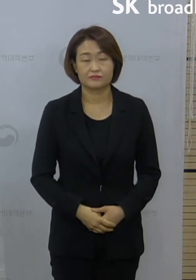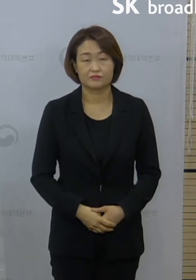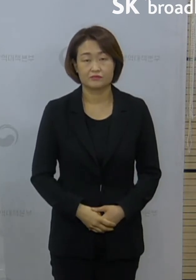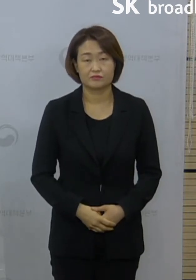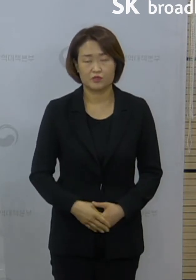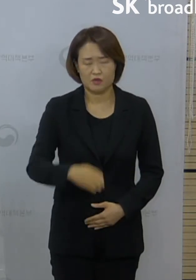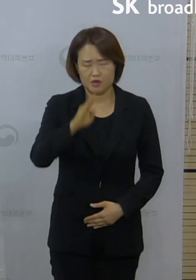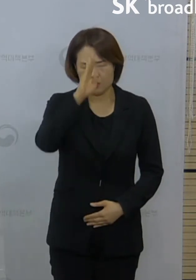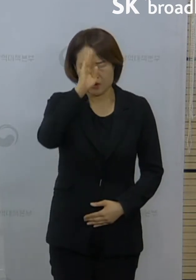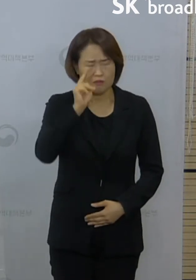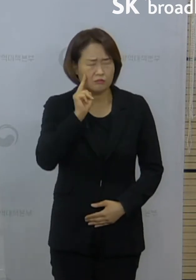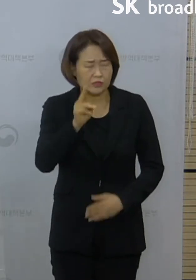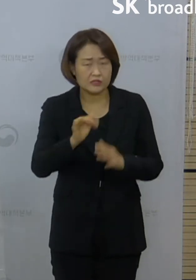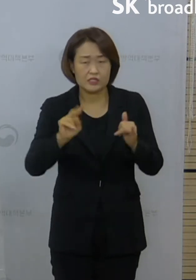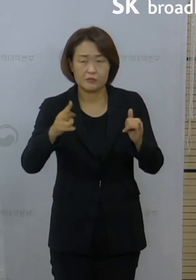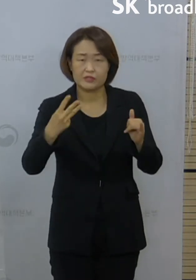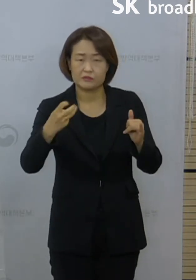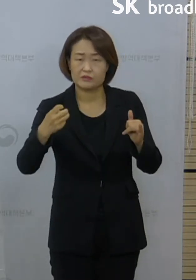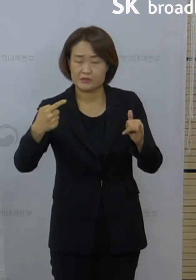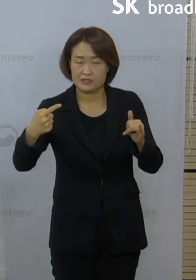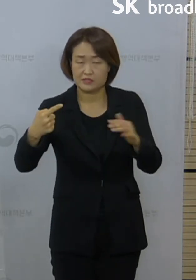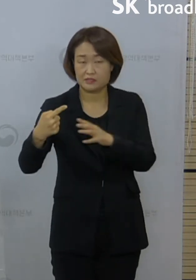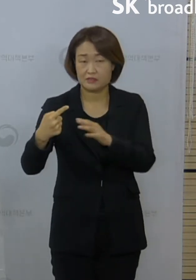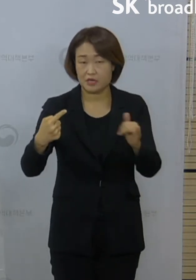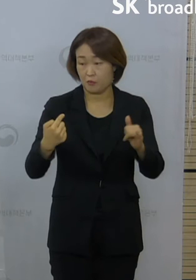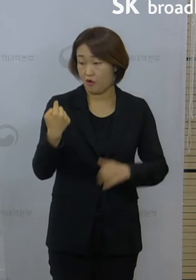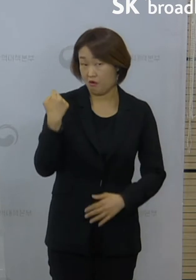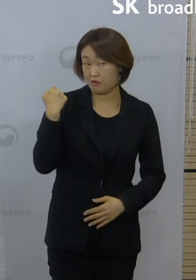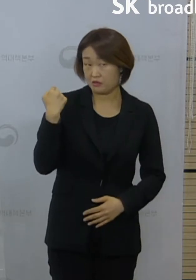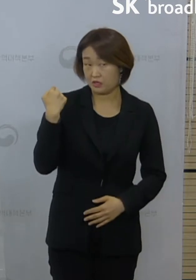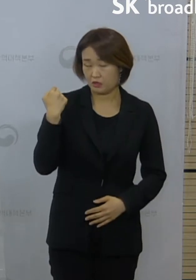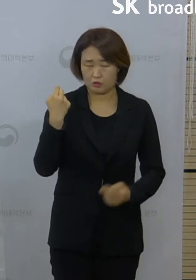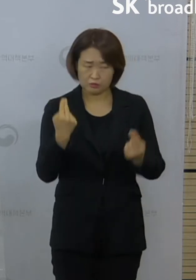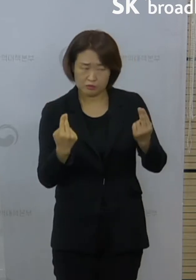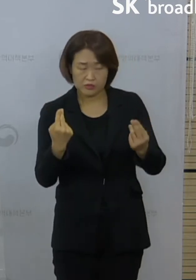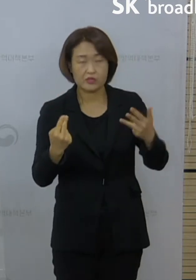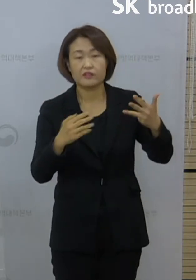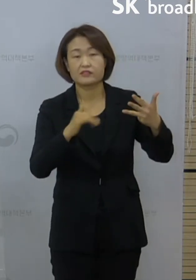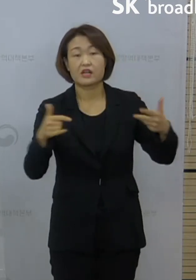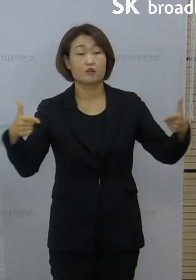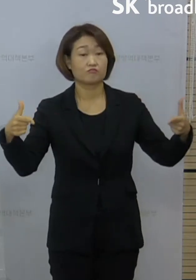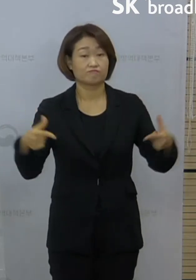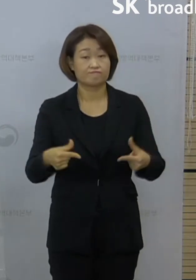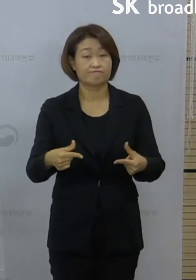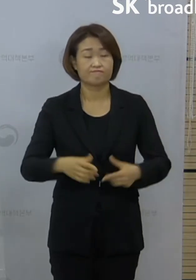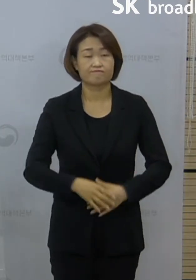위 종중 환자는 231 명 으로 어제보다 8명 감소했습니다